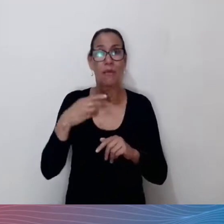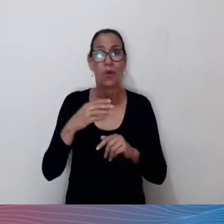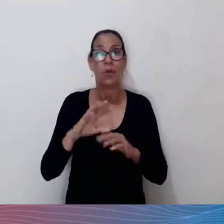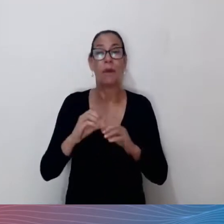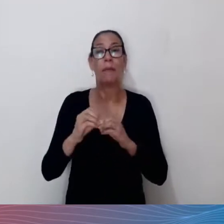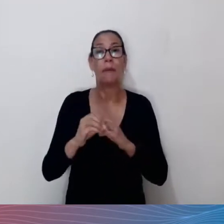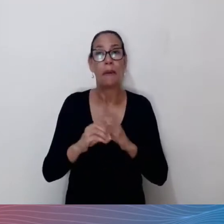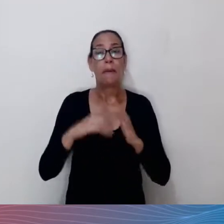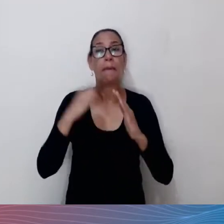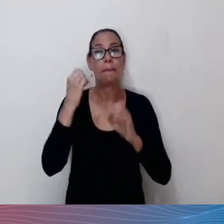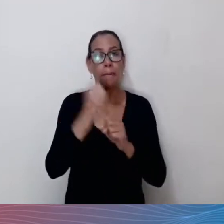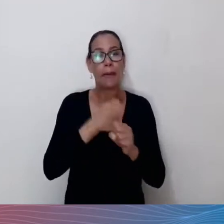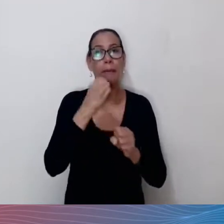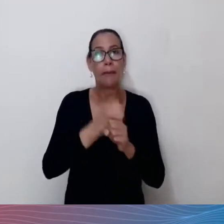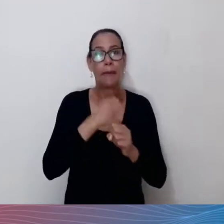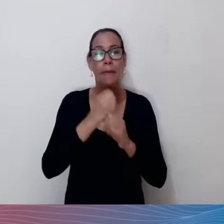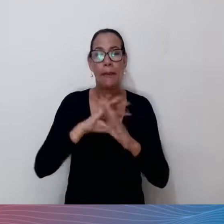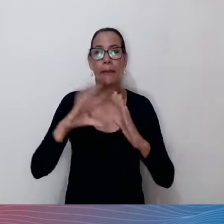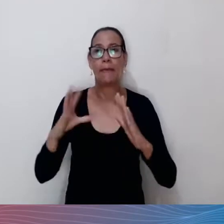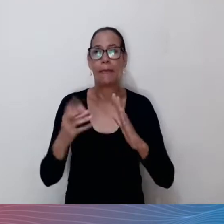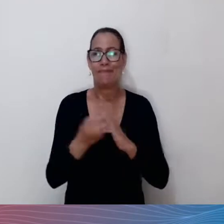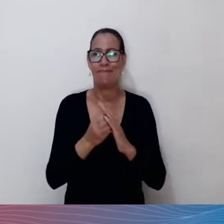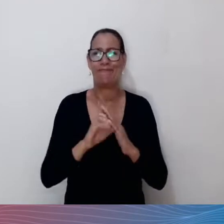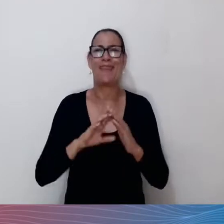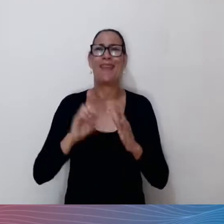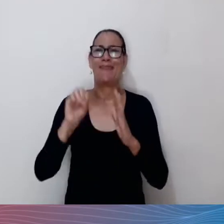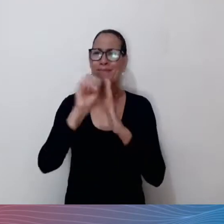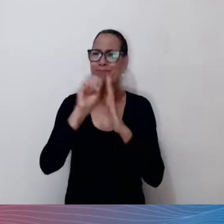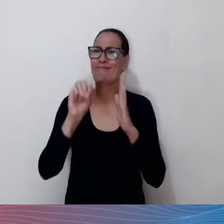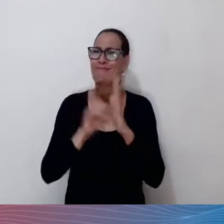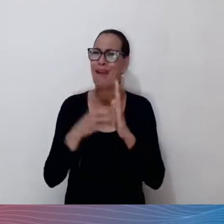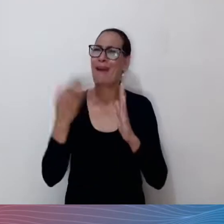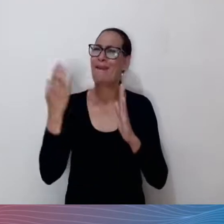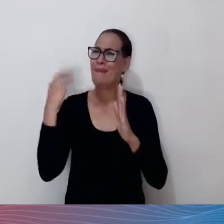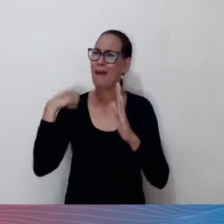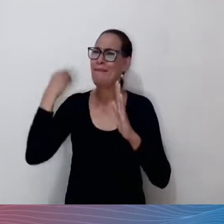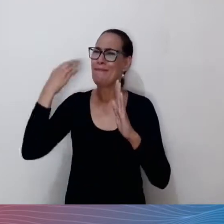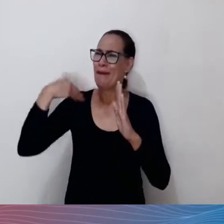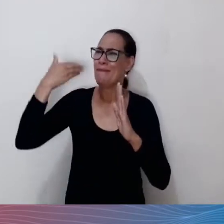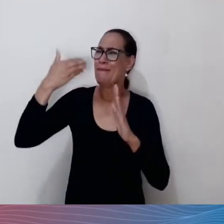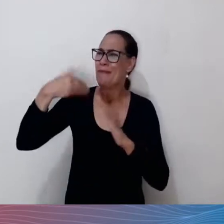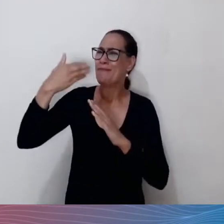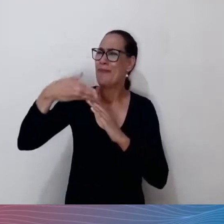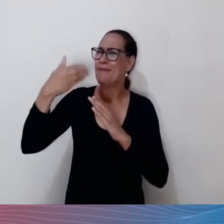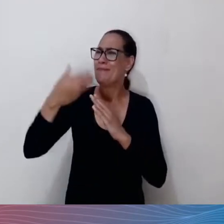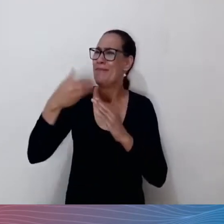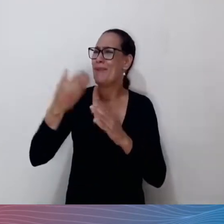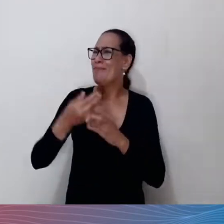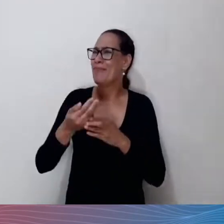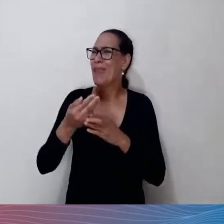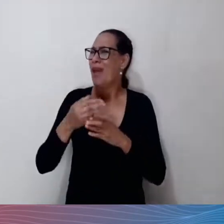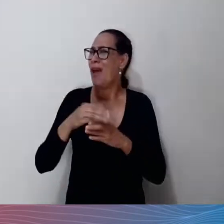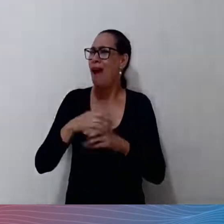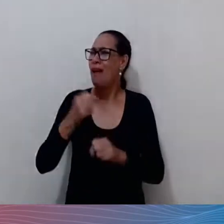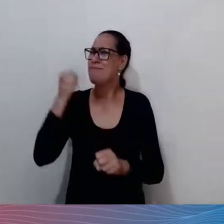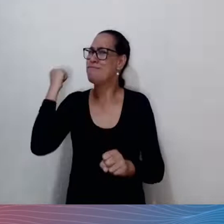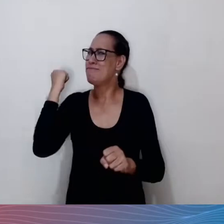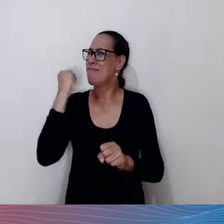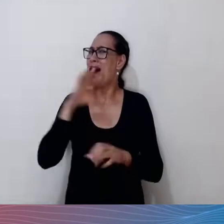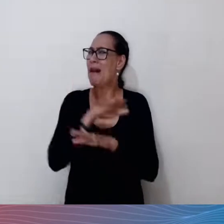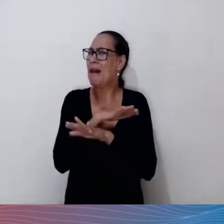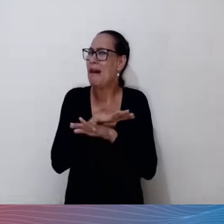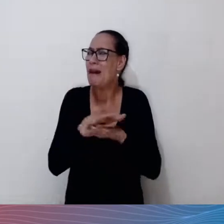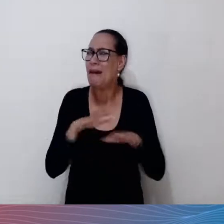clericalismo prejudicou a igreja, matou a função dos membros do corpo de Cristo. E nós estamos